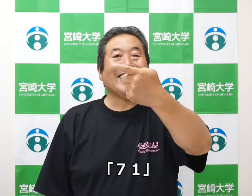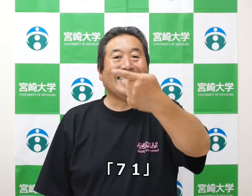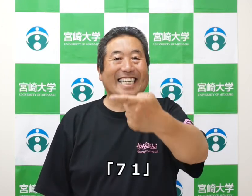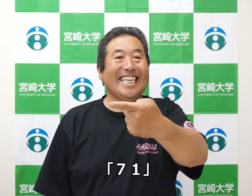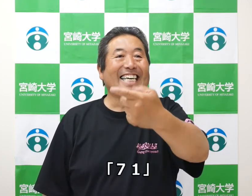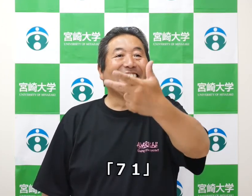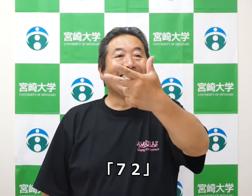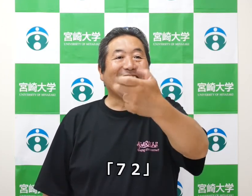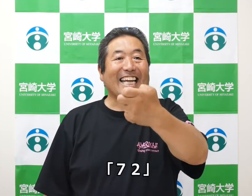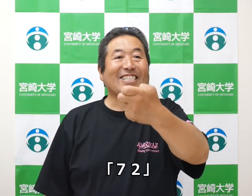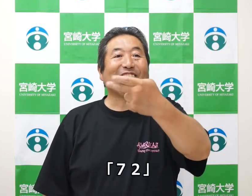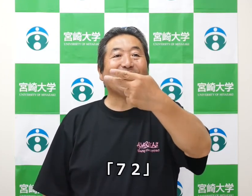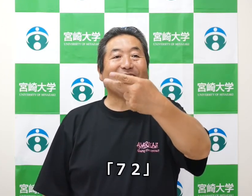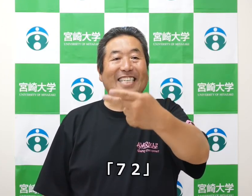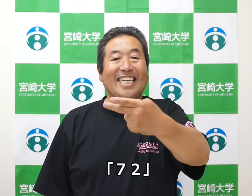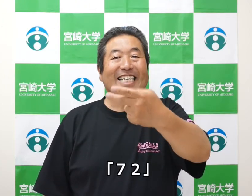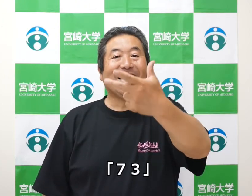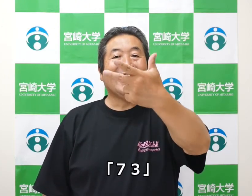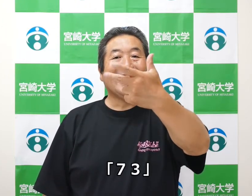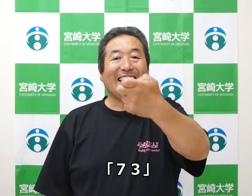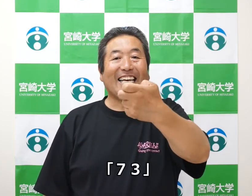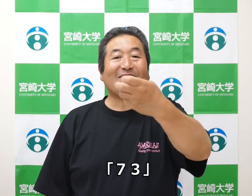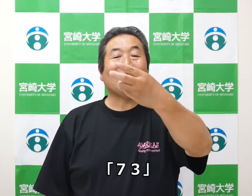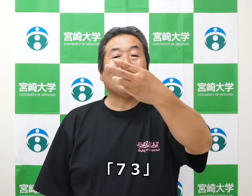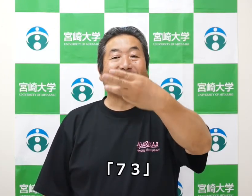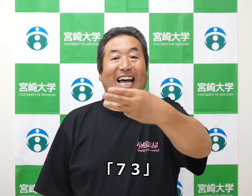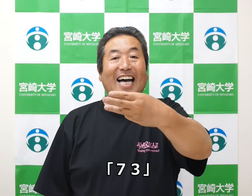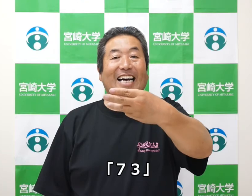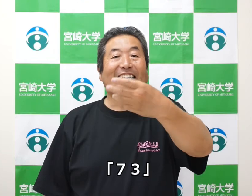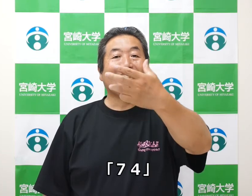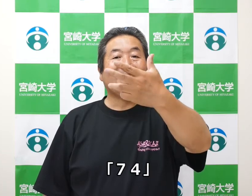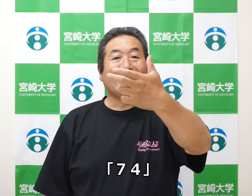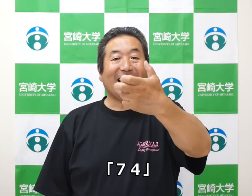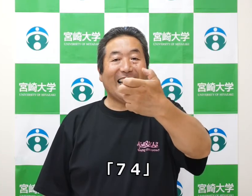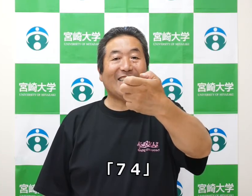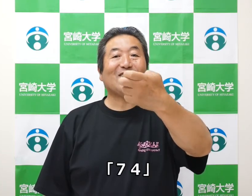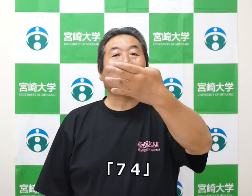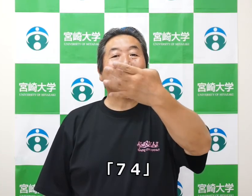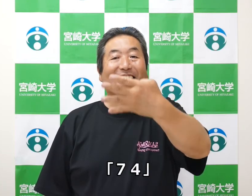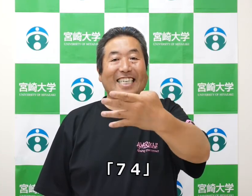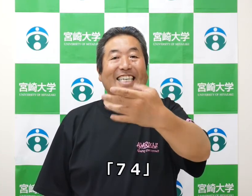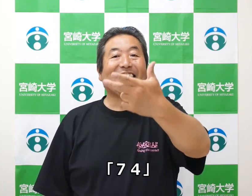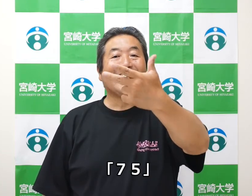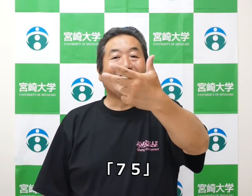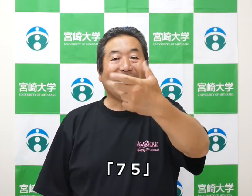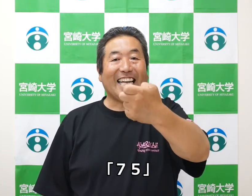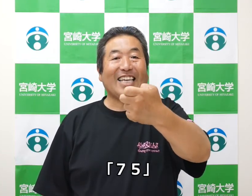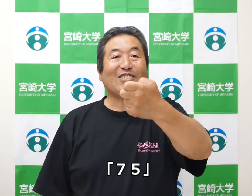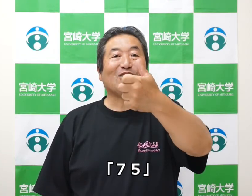71、72、73、74、